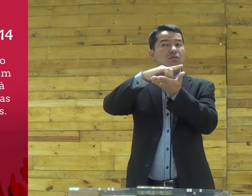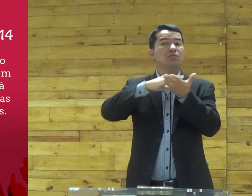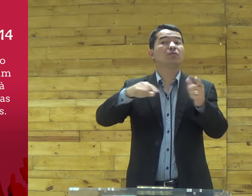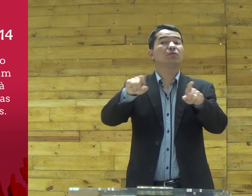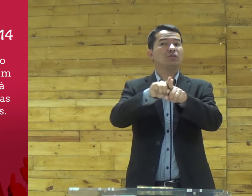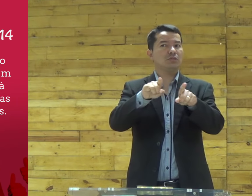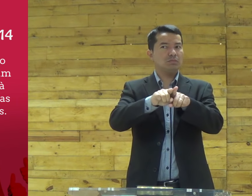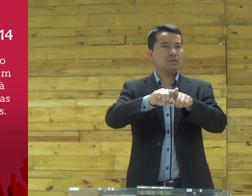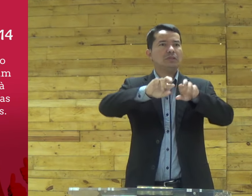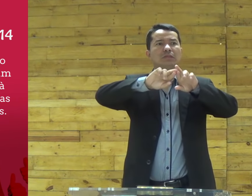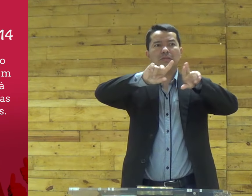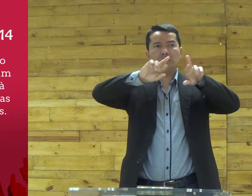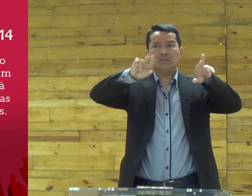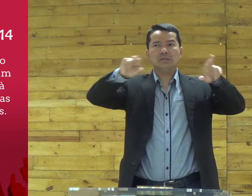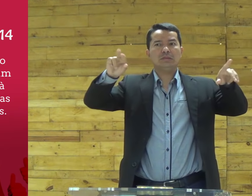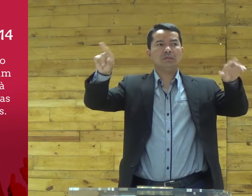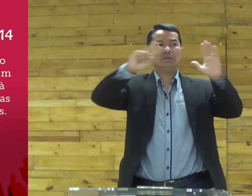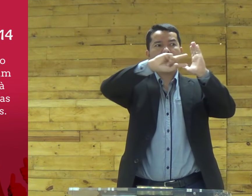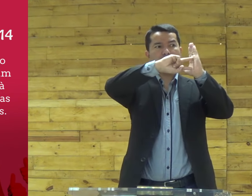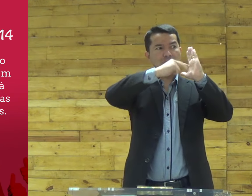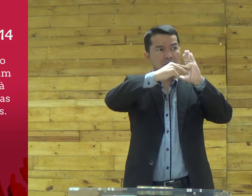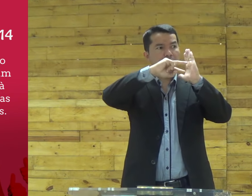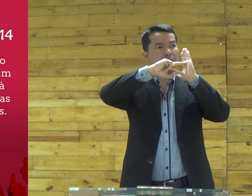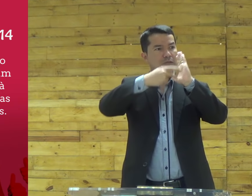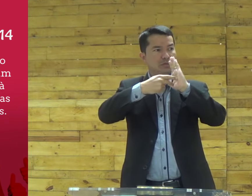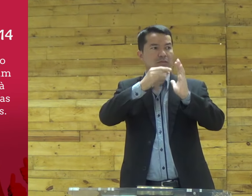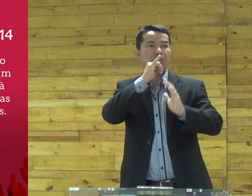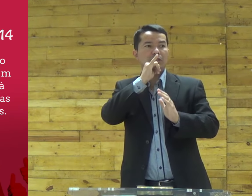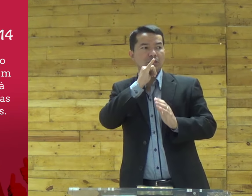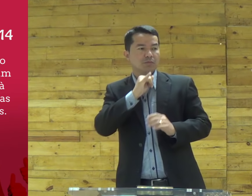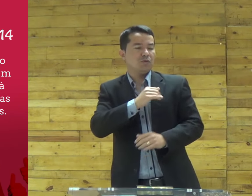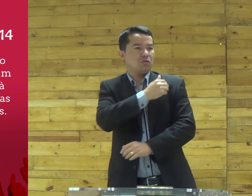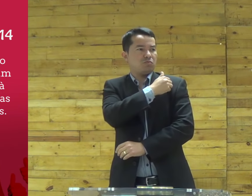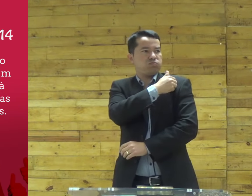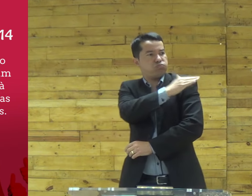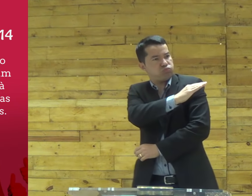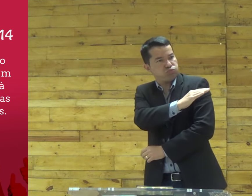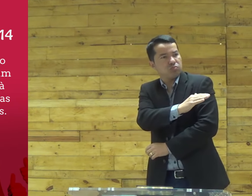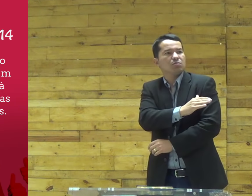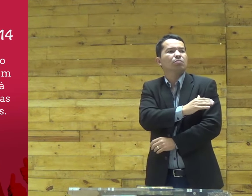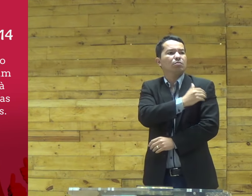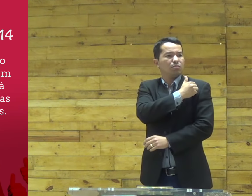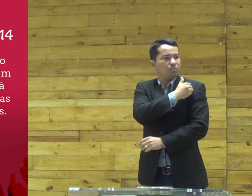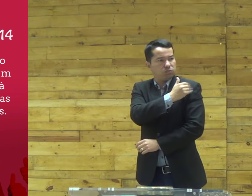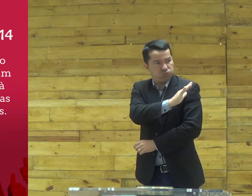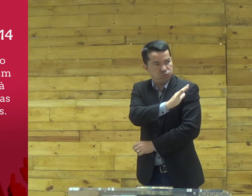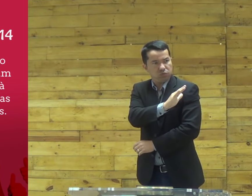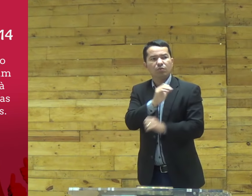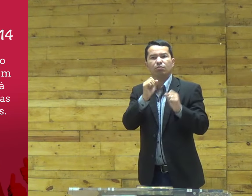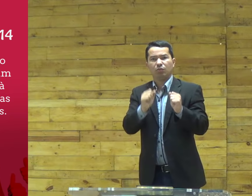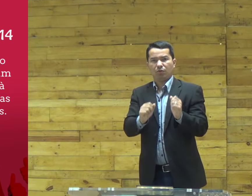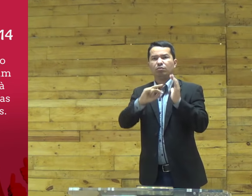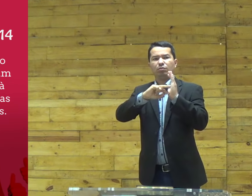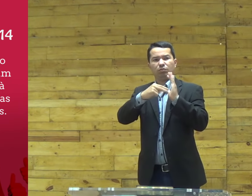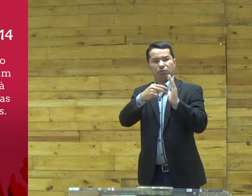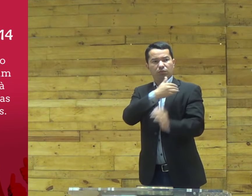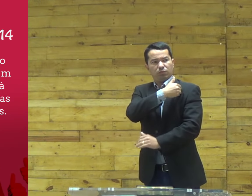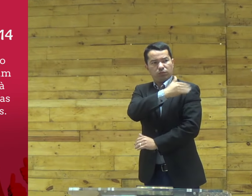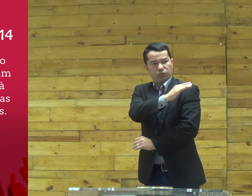dicionário você encontra uma definição, né? Vários dicionários, apresentam vários significados. Alguns tratam como preconceito, né? Pode